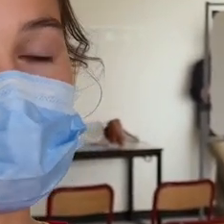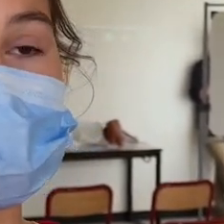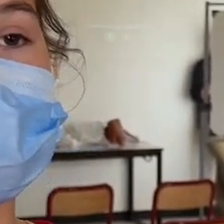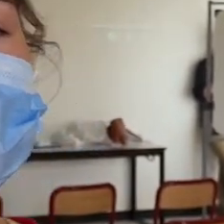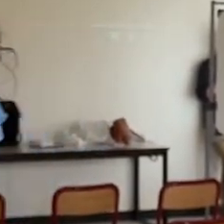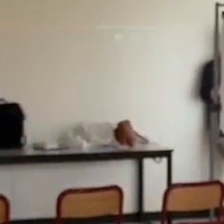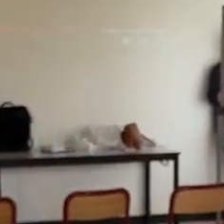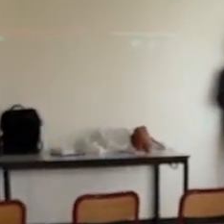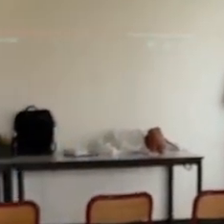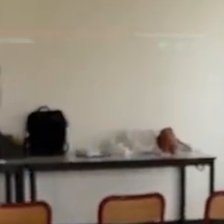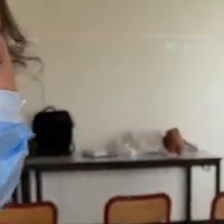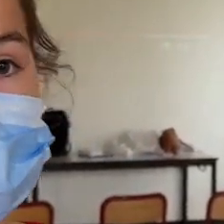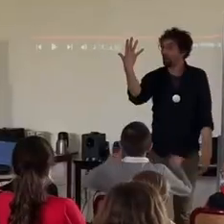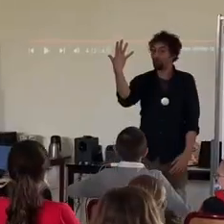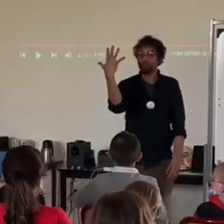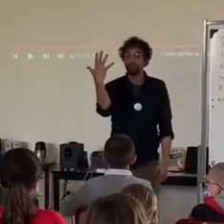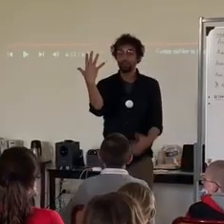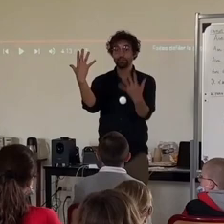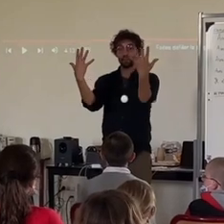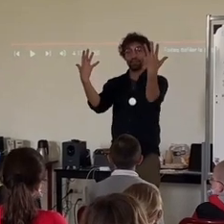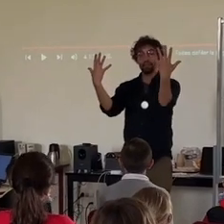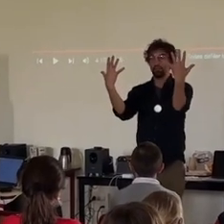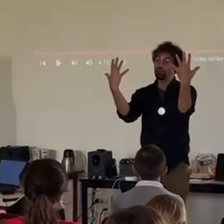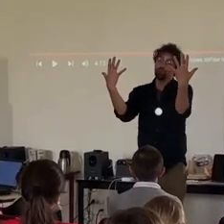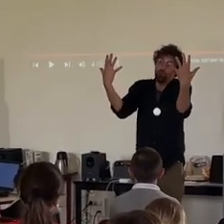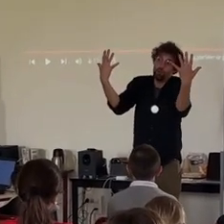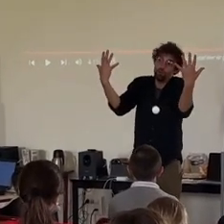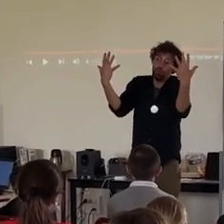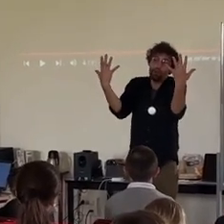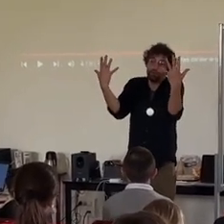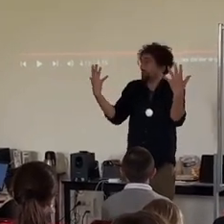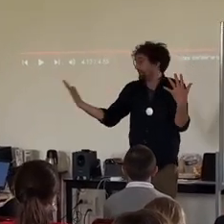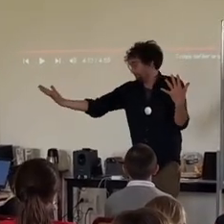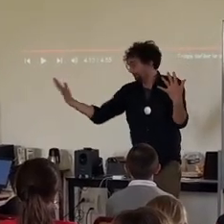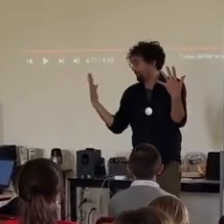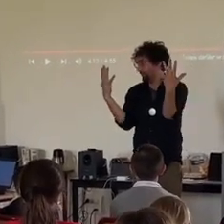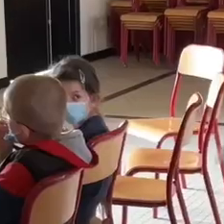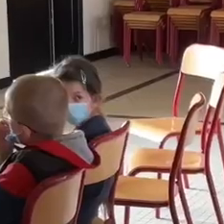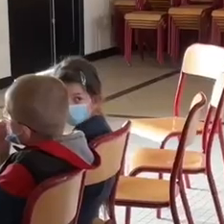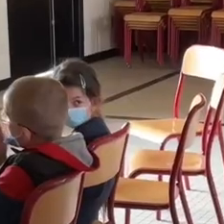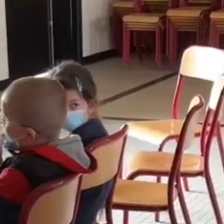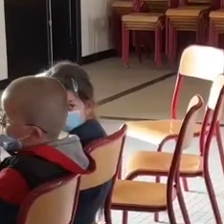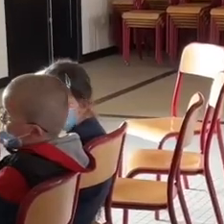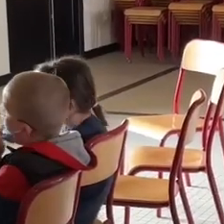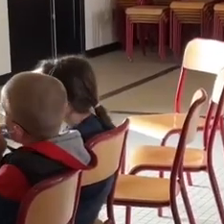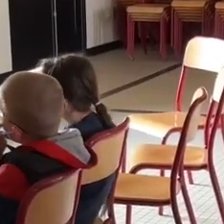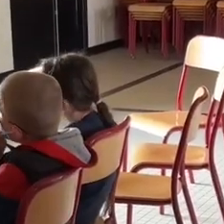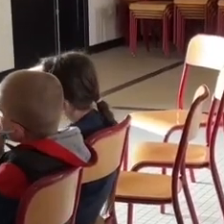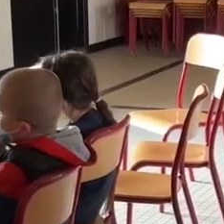des signes, ils comprennent un peu, ils comprennent pas. Grâce à ces cours, une bonne partie de la classe est déjà capable de parler à